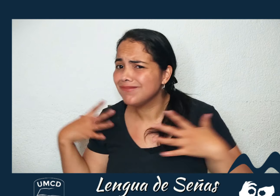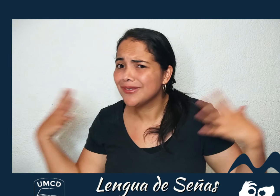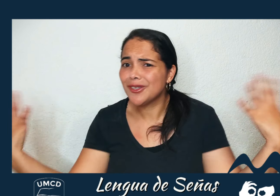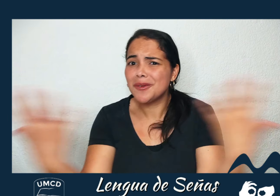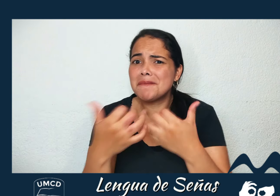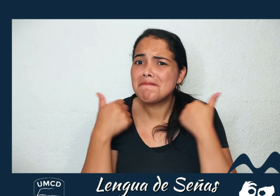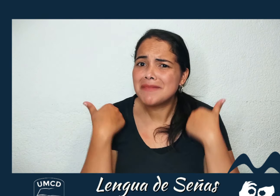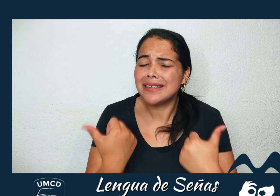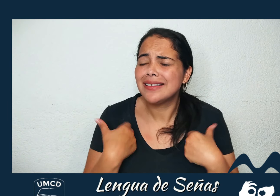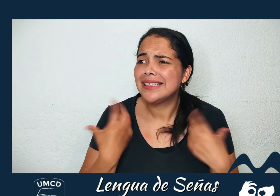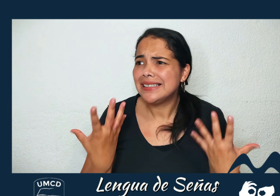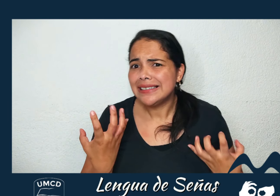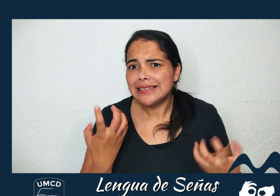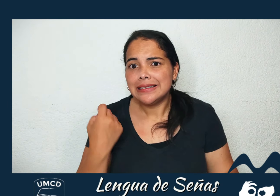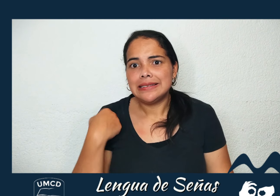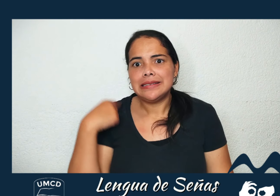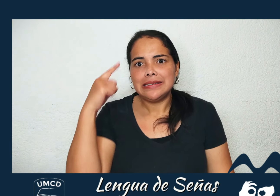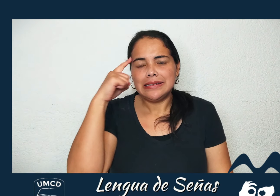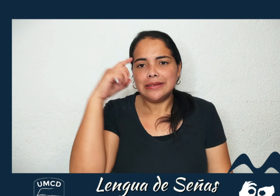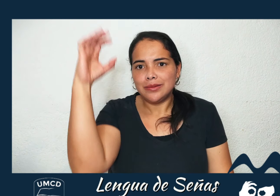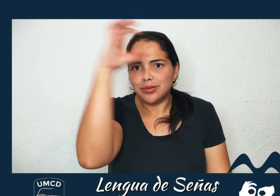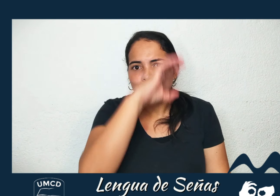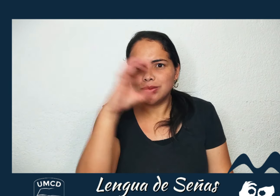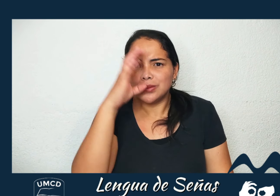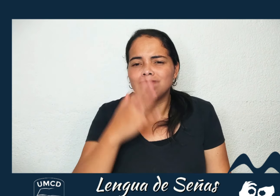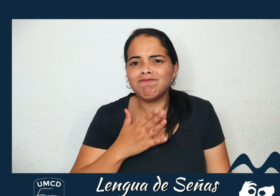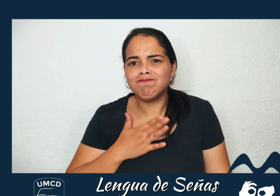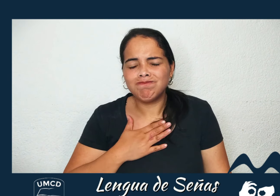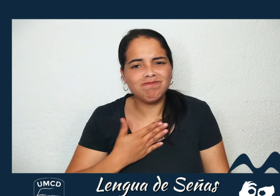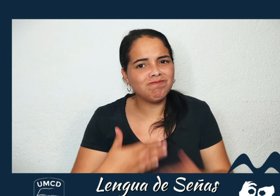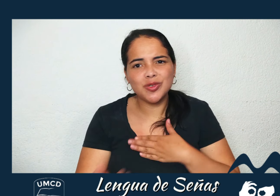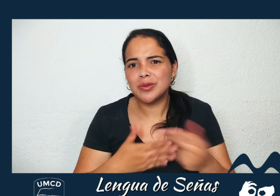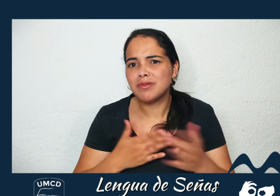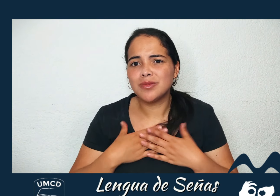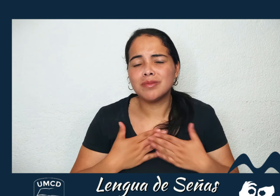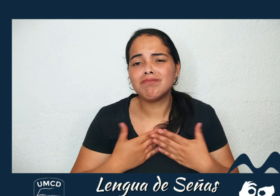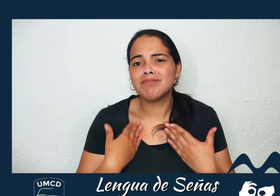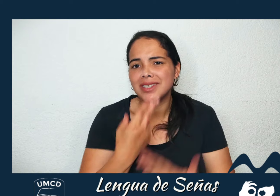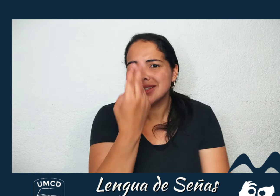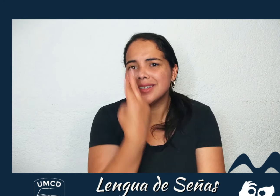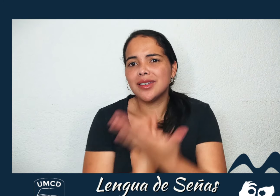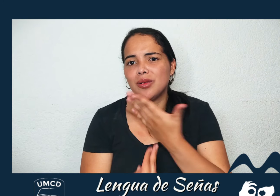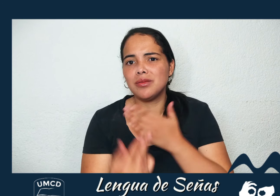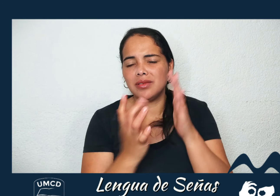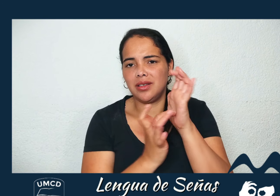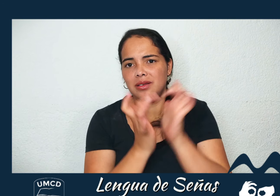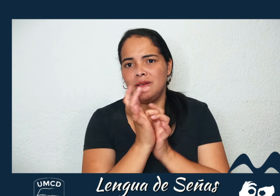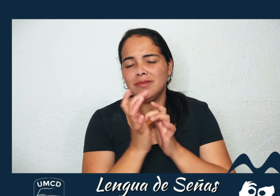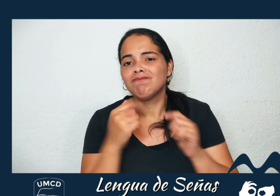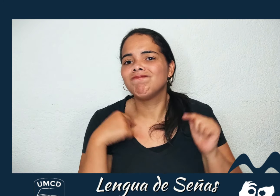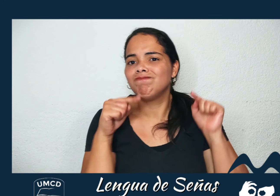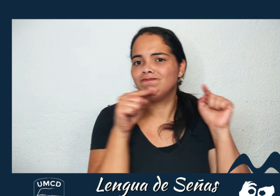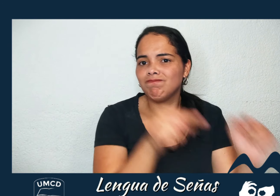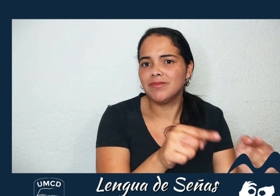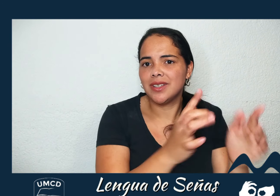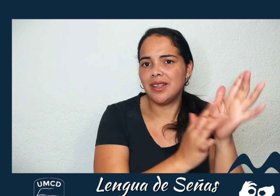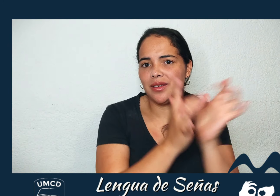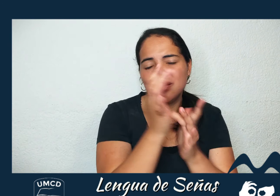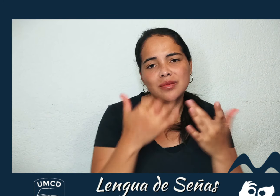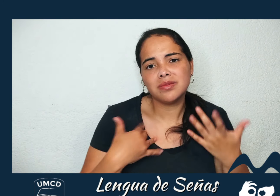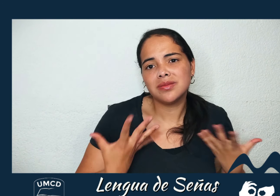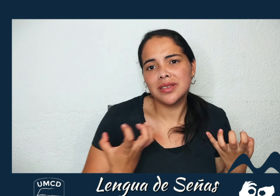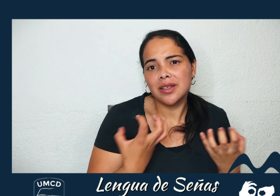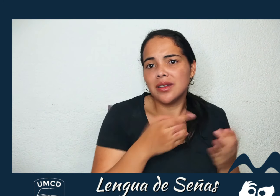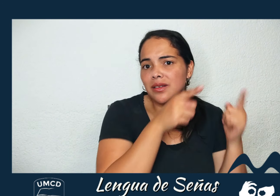él tenía con el hombre, busca él mismo el medio para poder lograrlo. Y es a través de